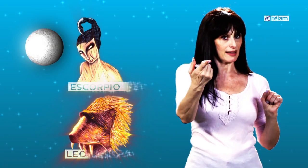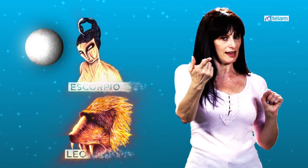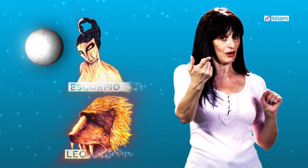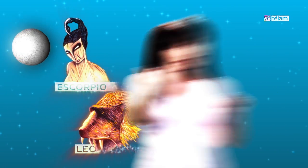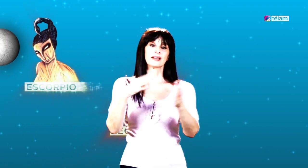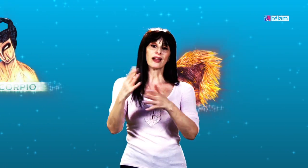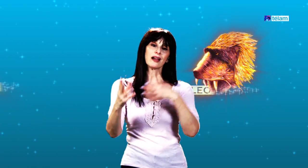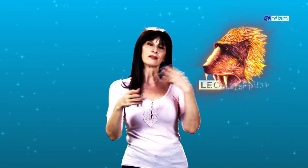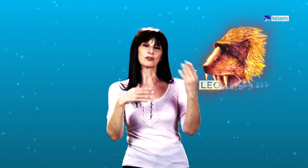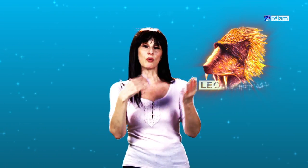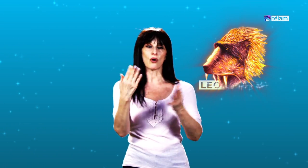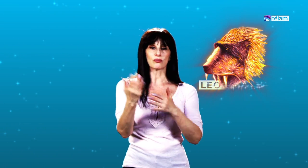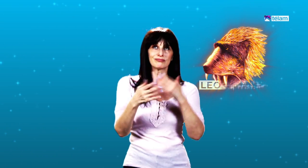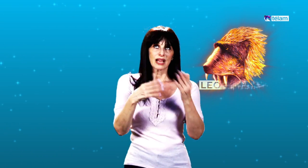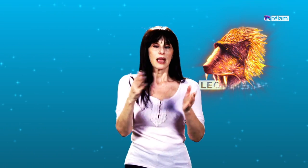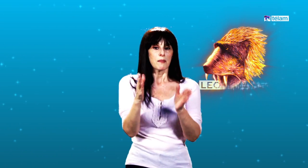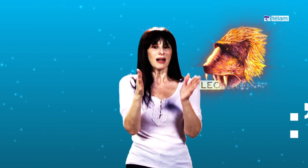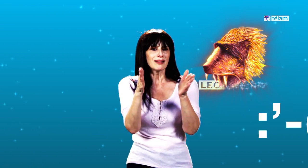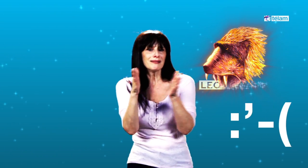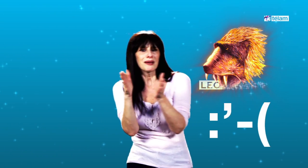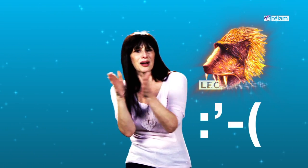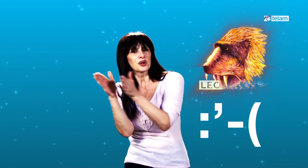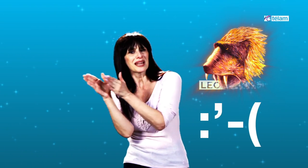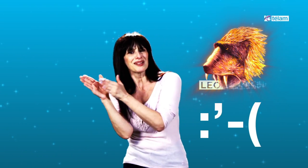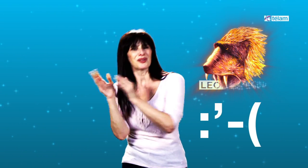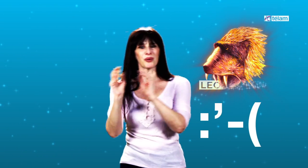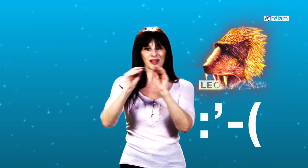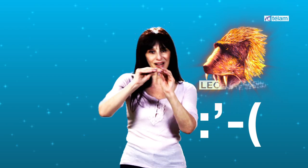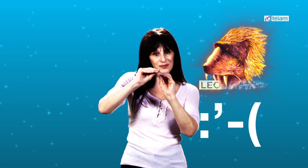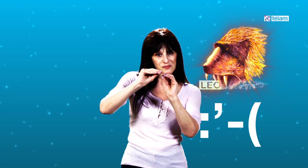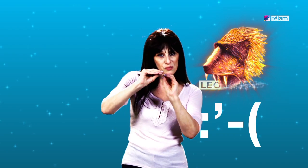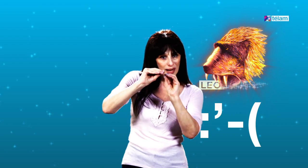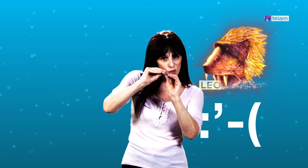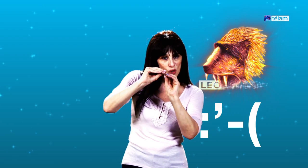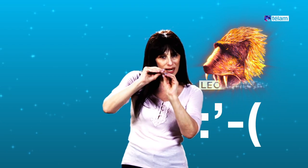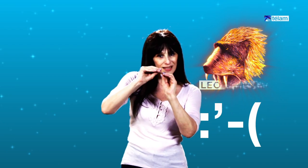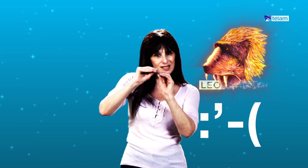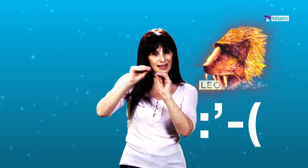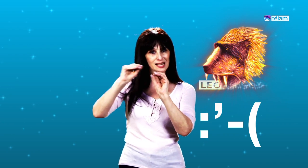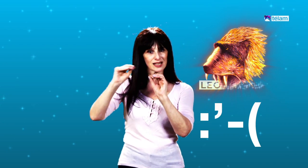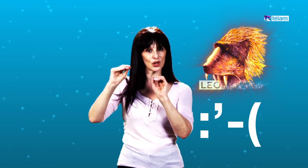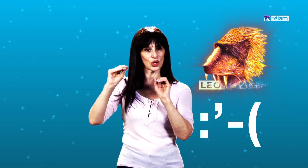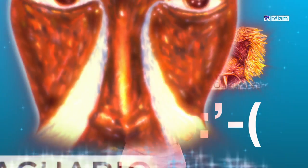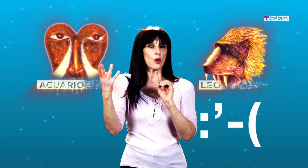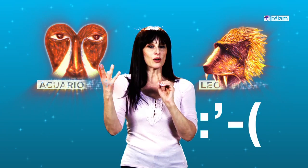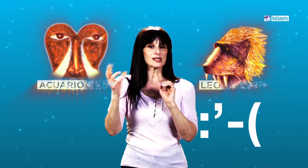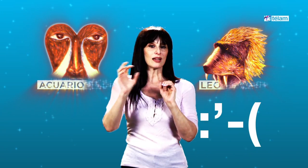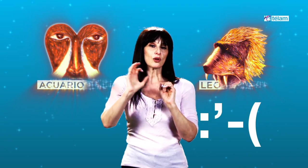Leo. Está como bastante bajoneadito, porque hay muchos planetas en el signo de Acuario, así que esto